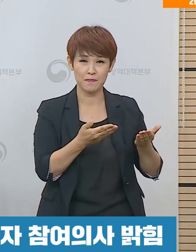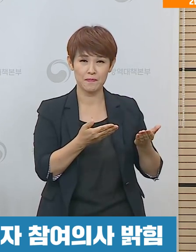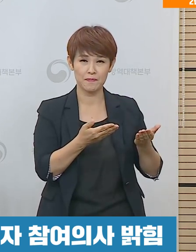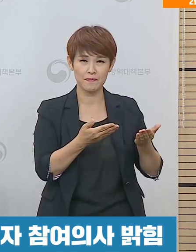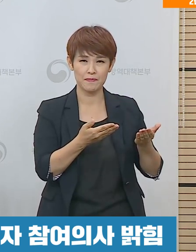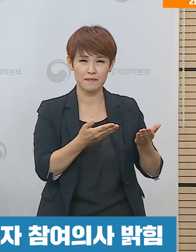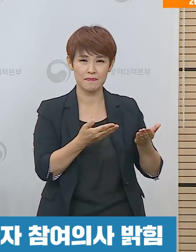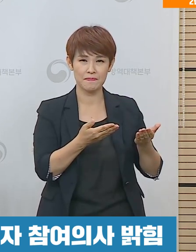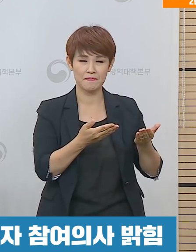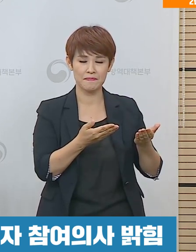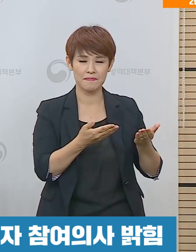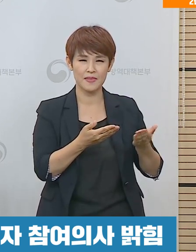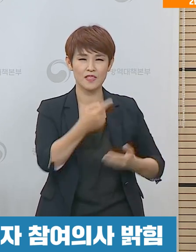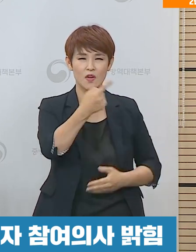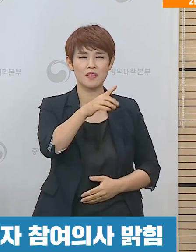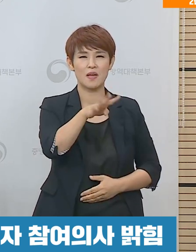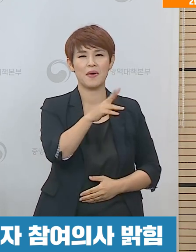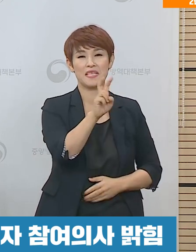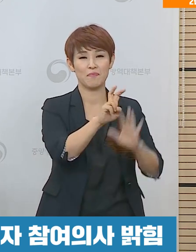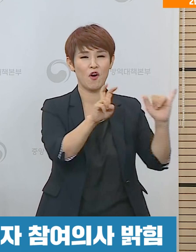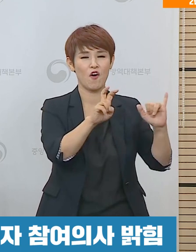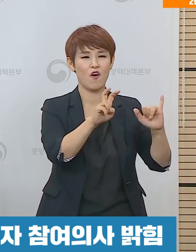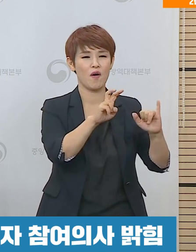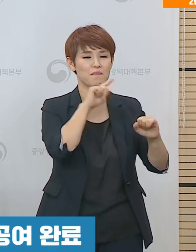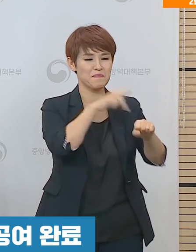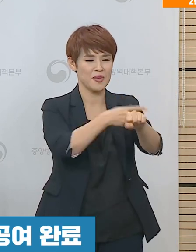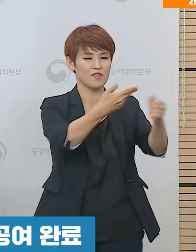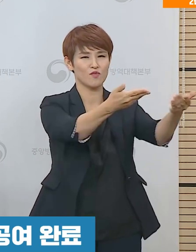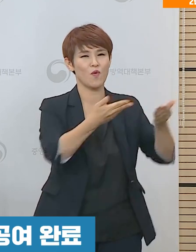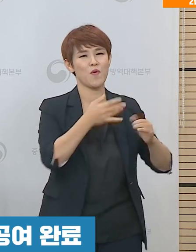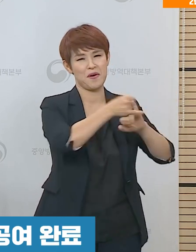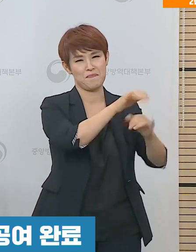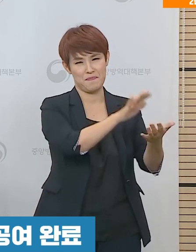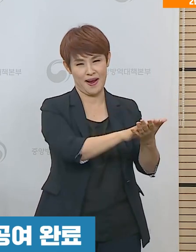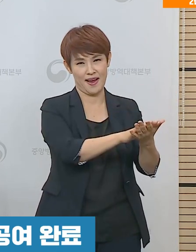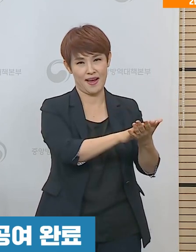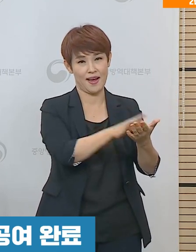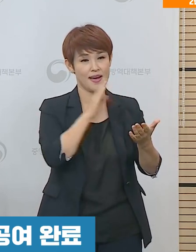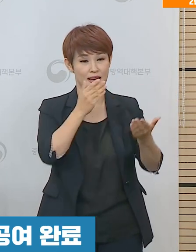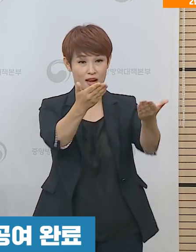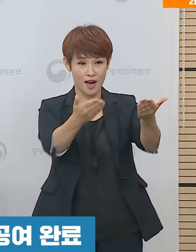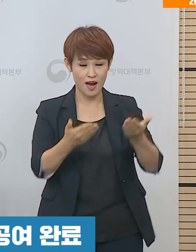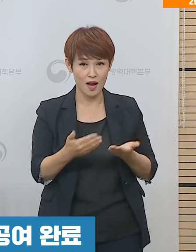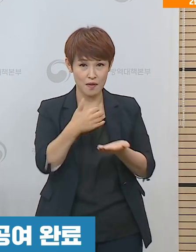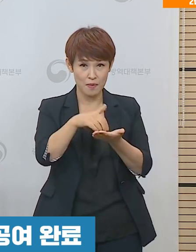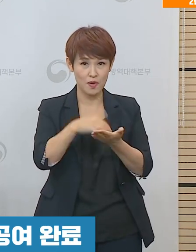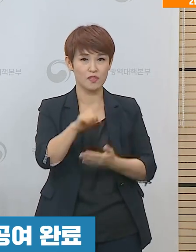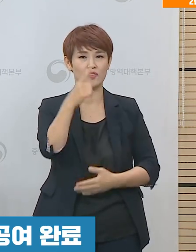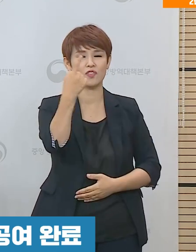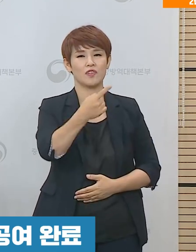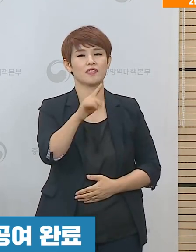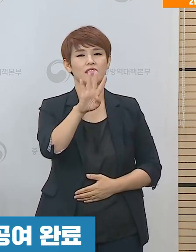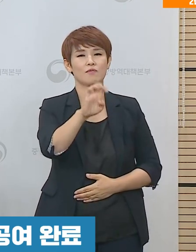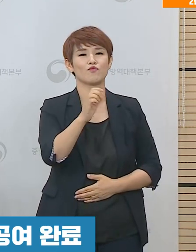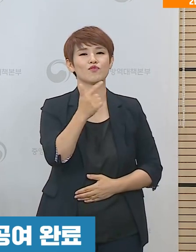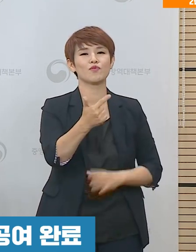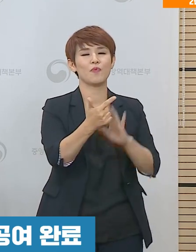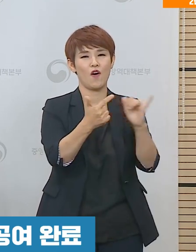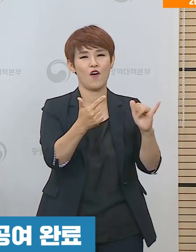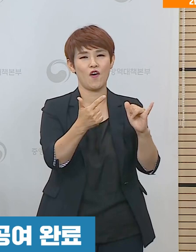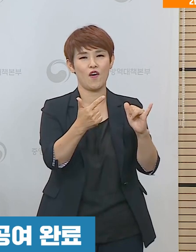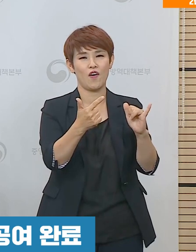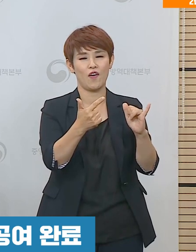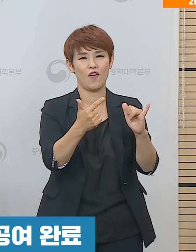1,420명의 완치자께서 참여 의사를 밝혀주셨고 실제로 1,046명의 확진자가